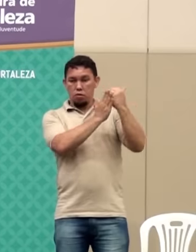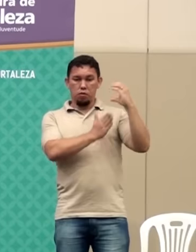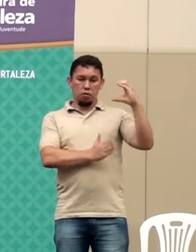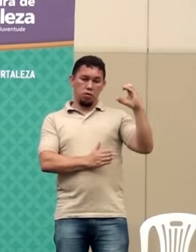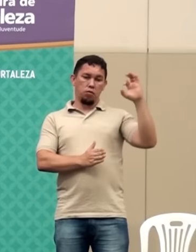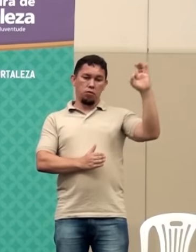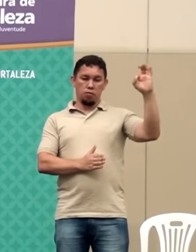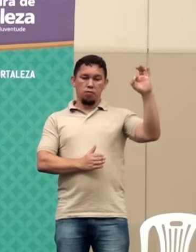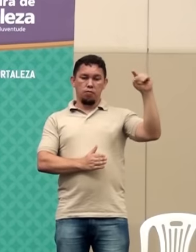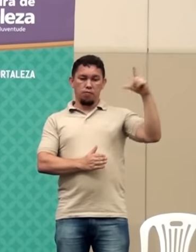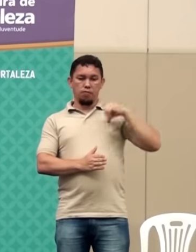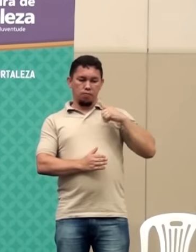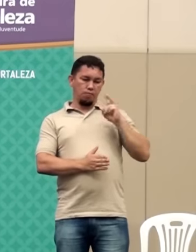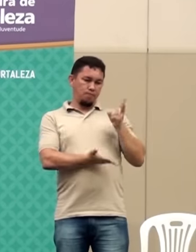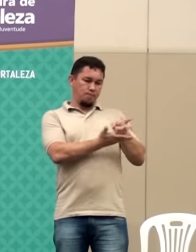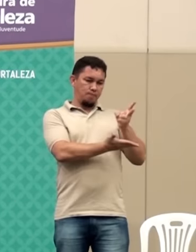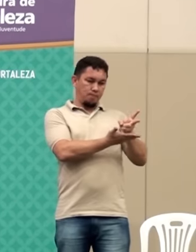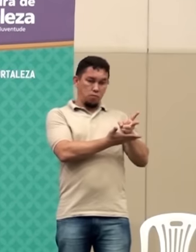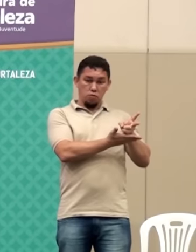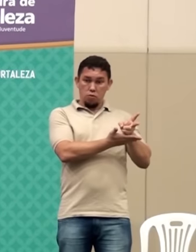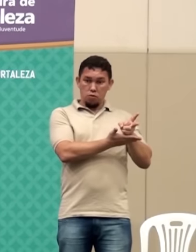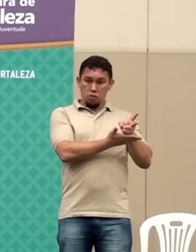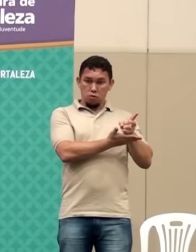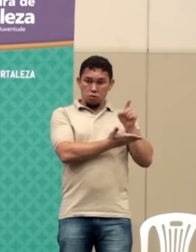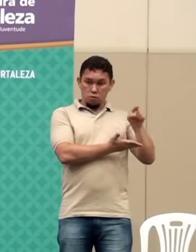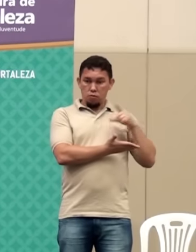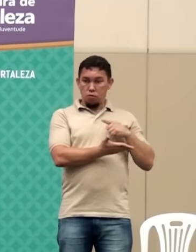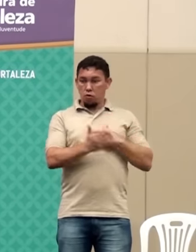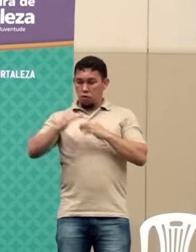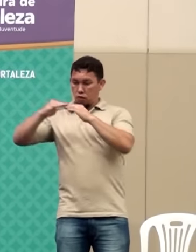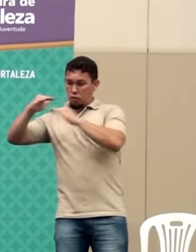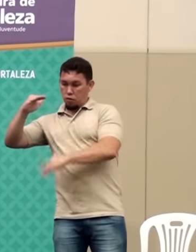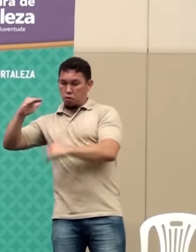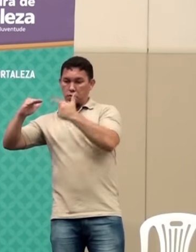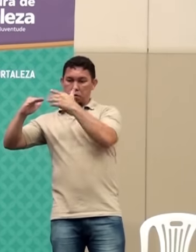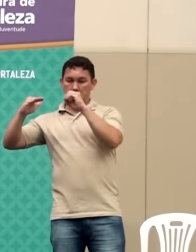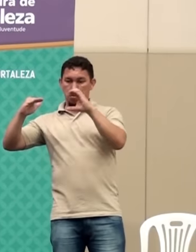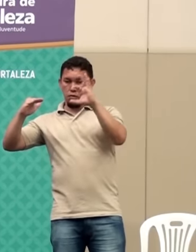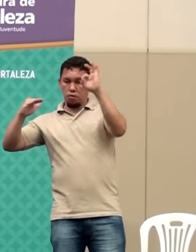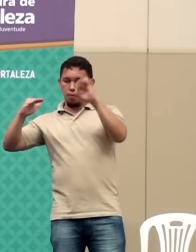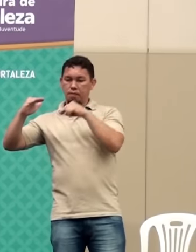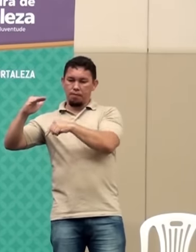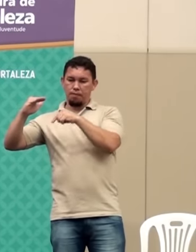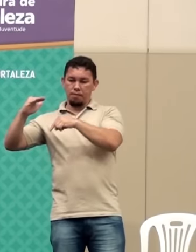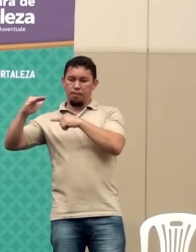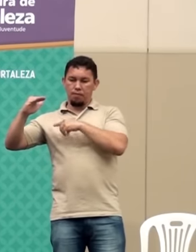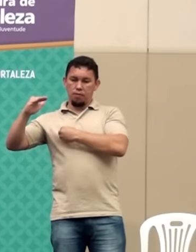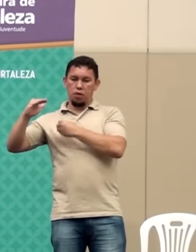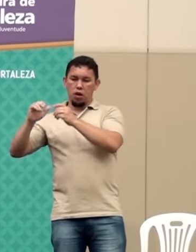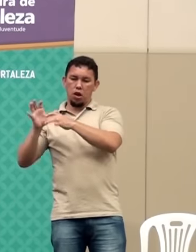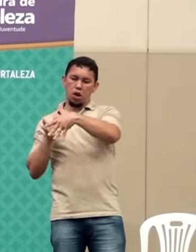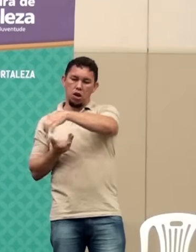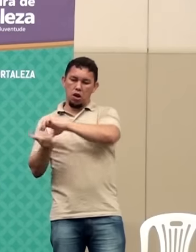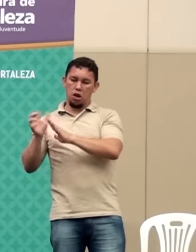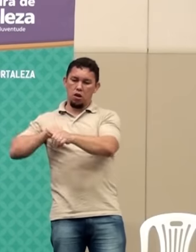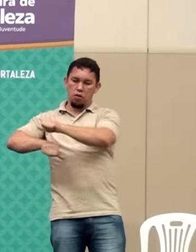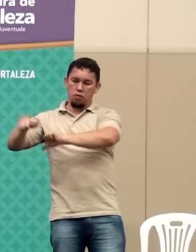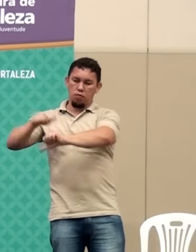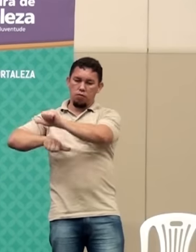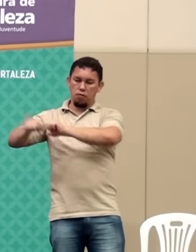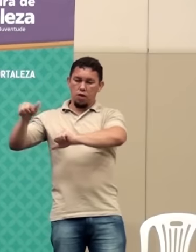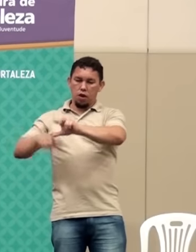Celsius, o ácido é fixo. Se o ponto de ebulição for abaixo de 200 graus Celsius, o ácido é volátil, tá?